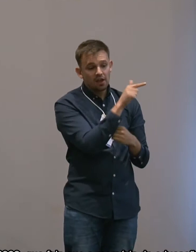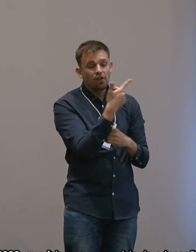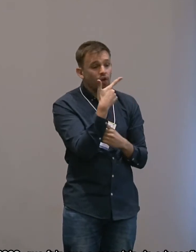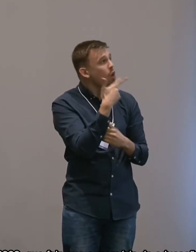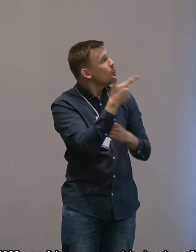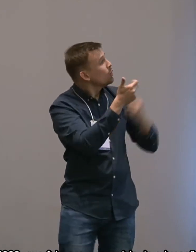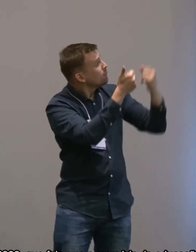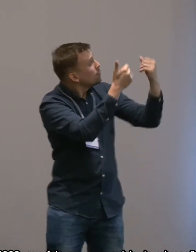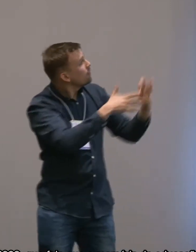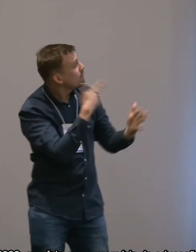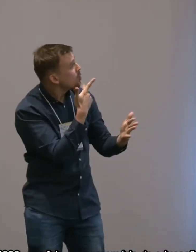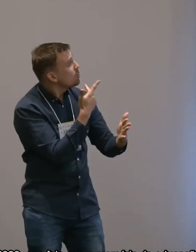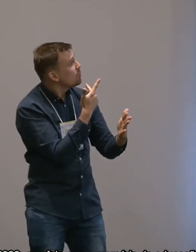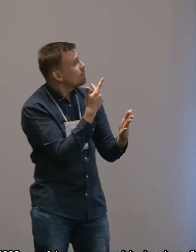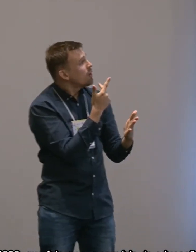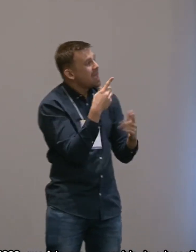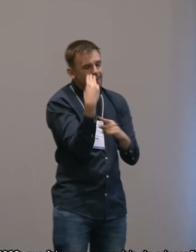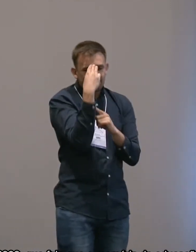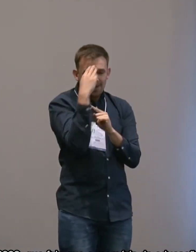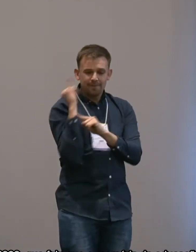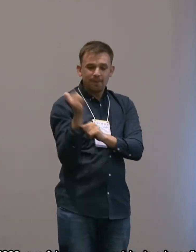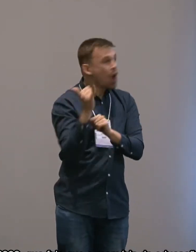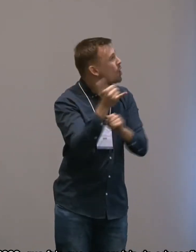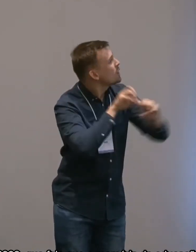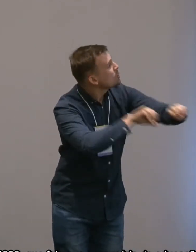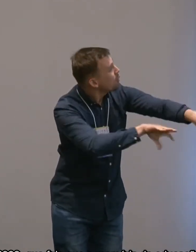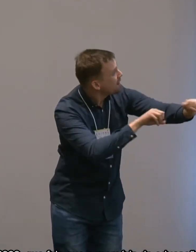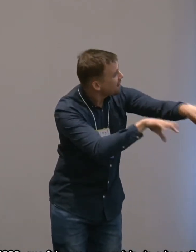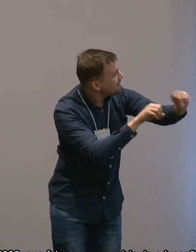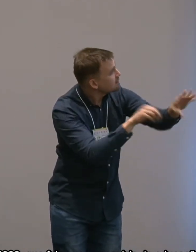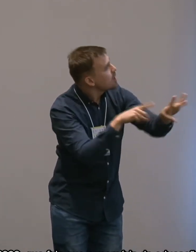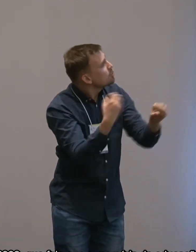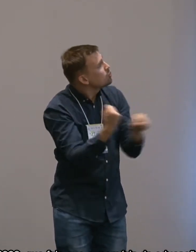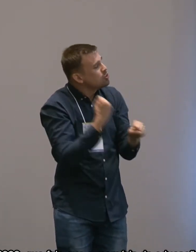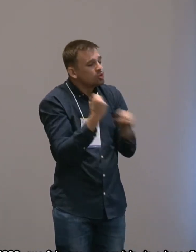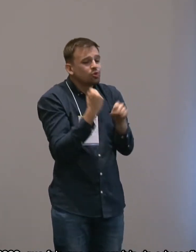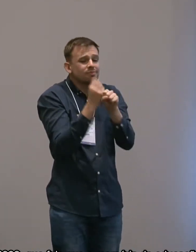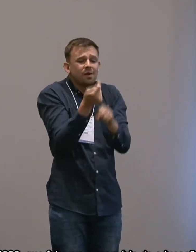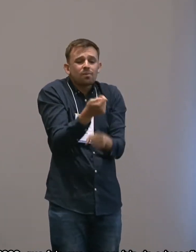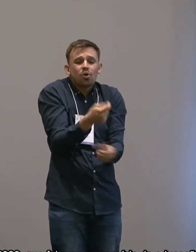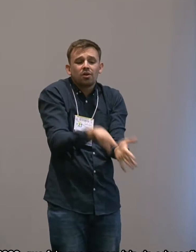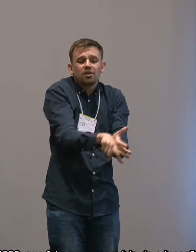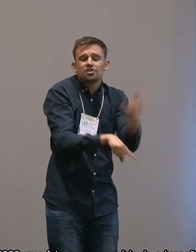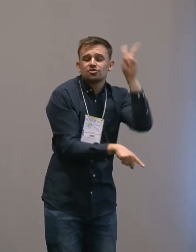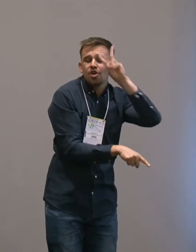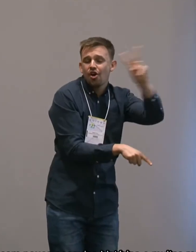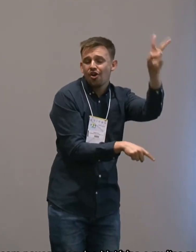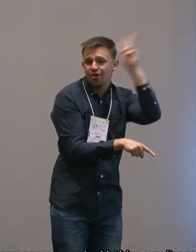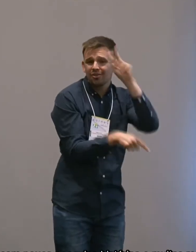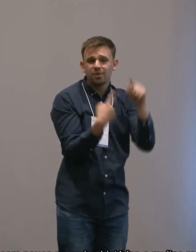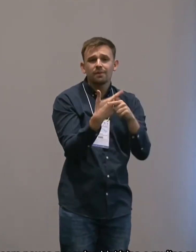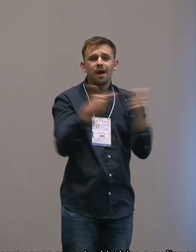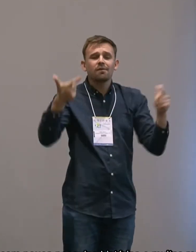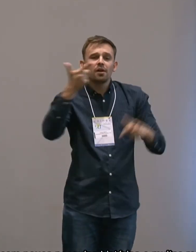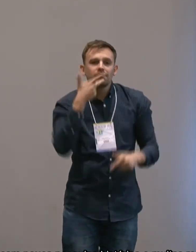2009 que fala que a memória de educação de surdos vem sendo construída